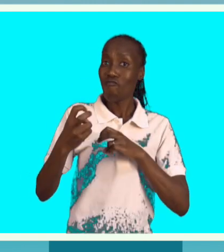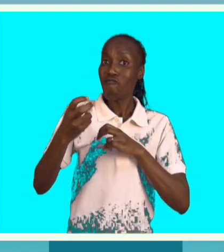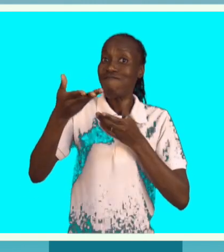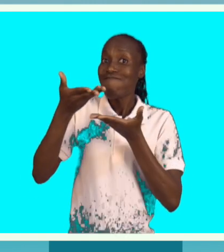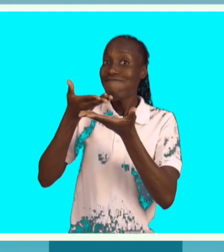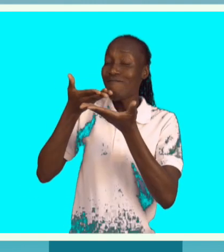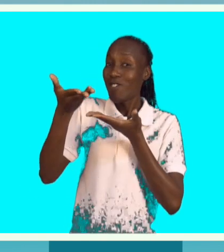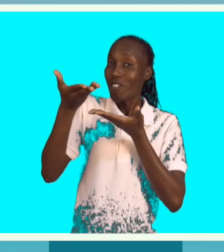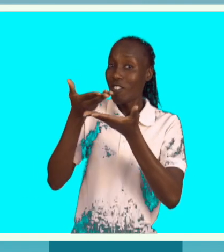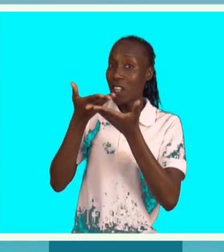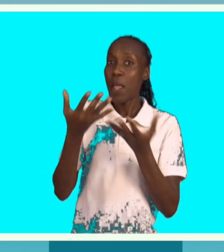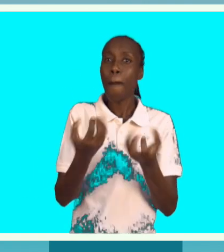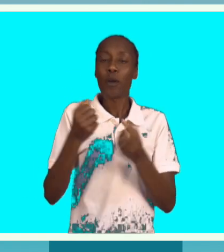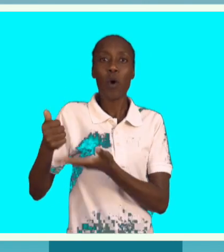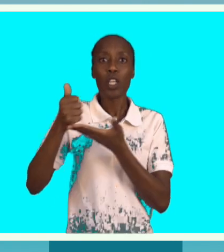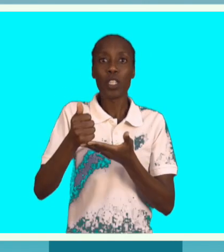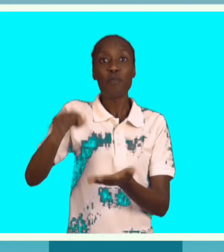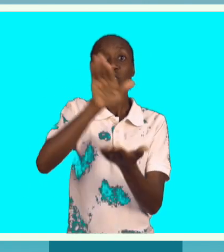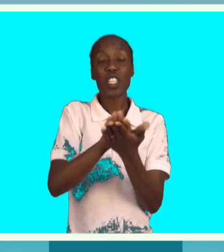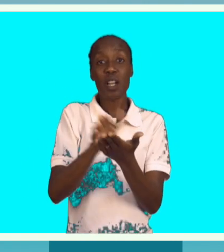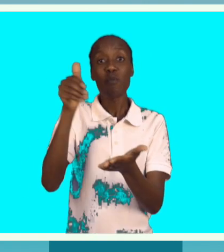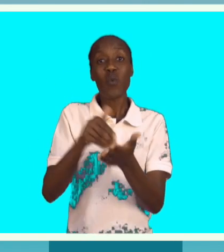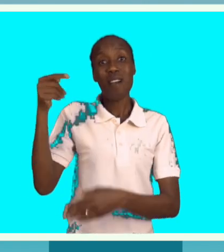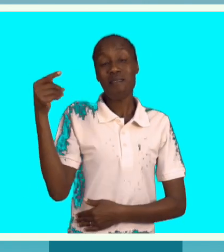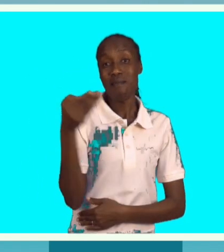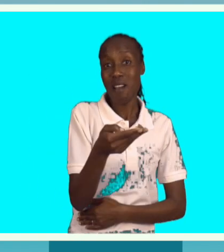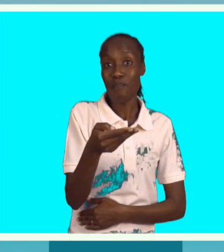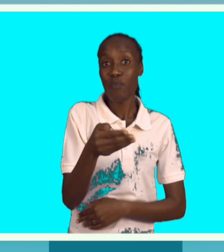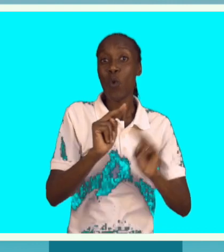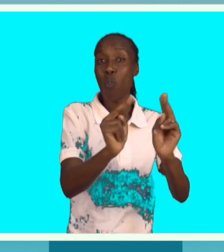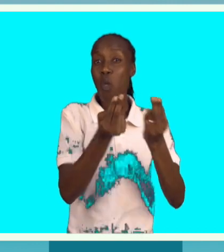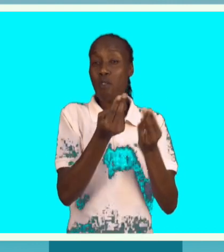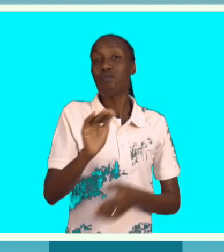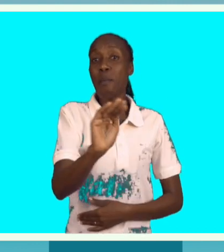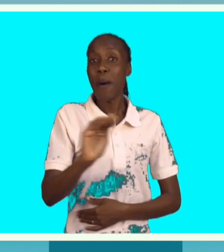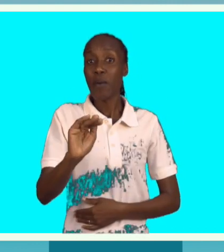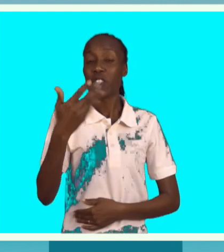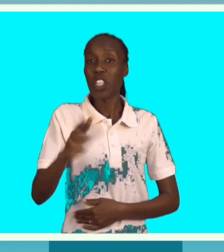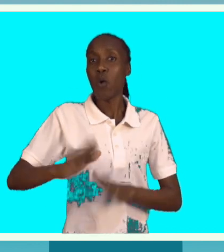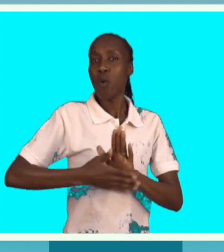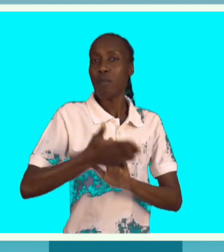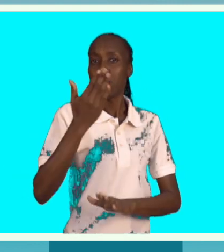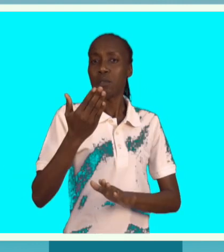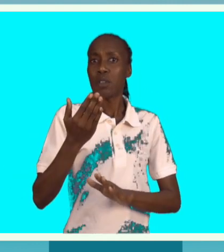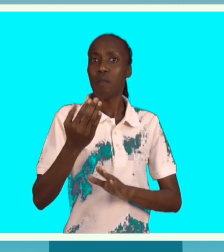chegamos à área de reacentamento e iniciamos um diálogo com os administradores da área de